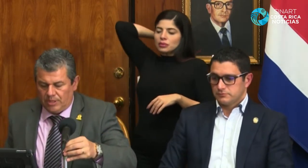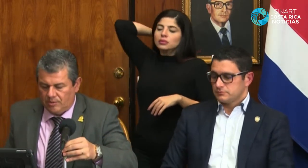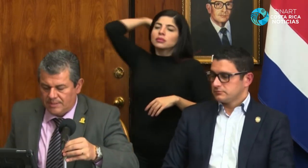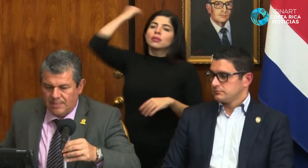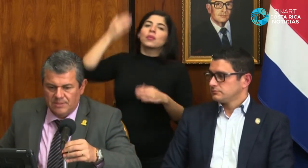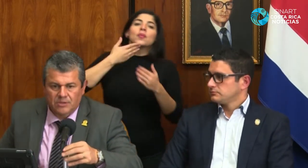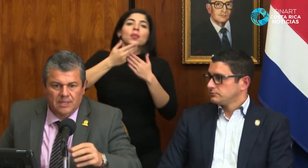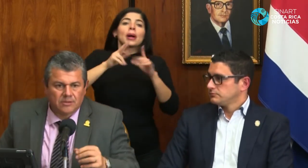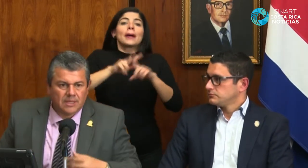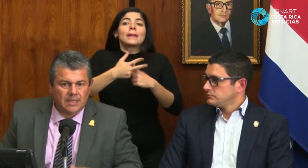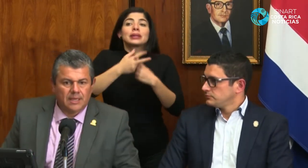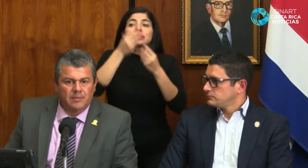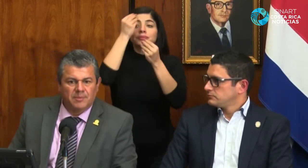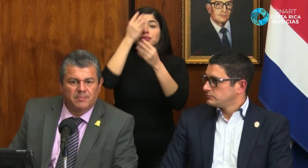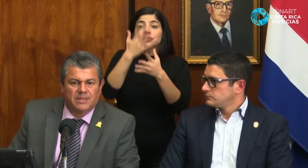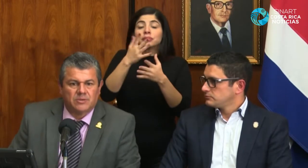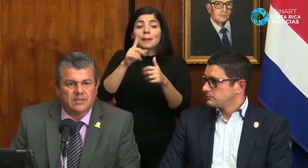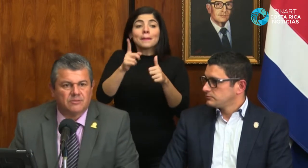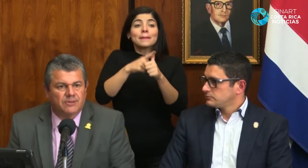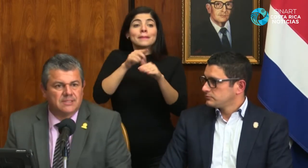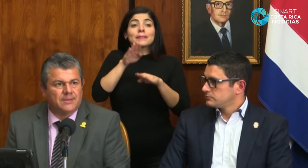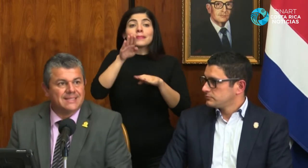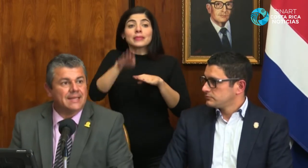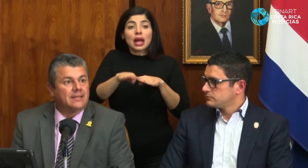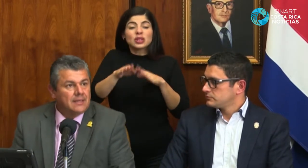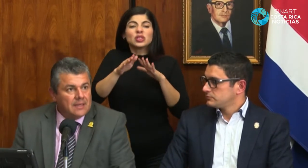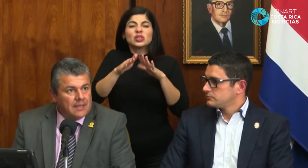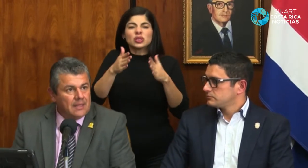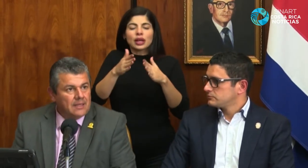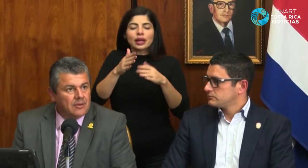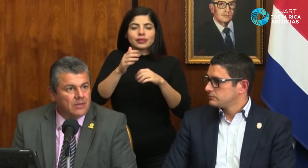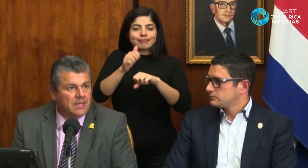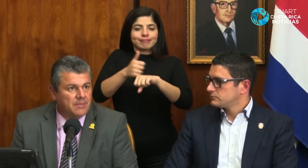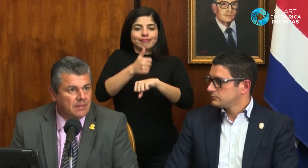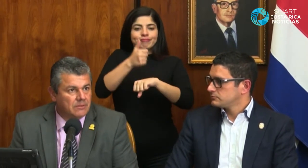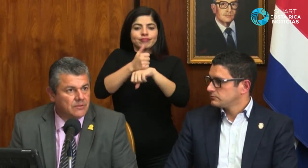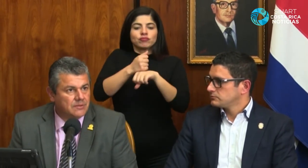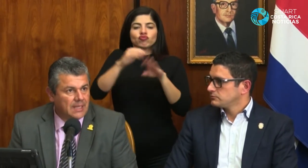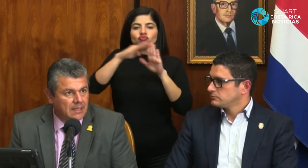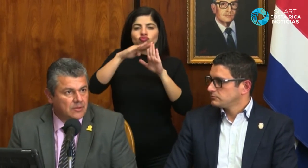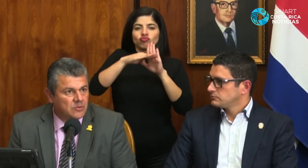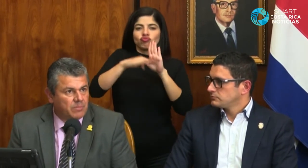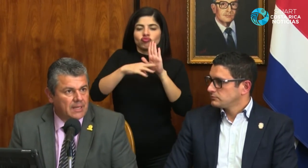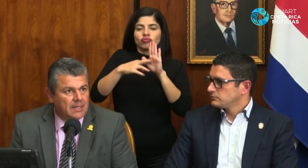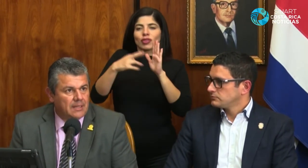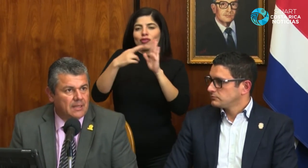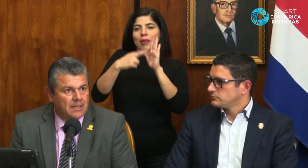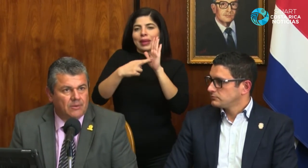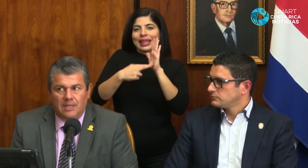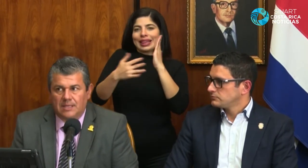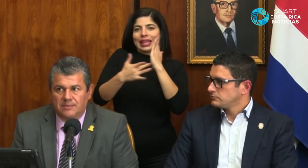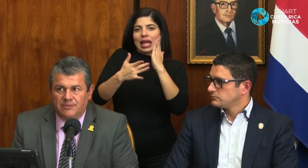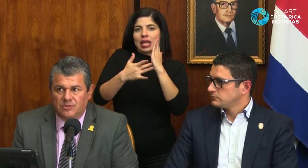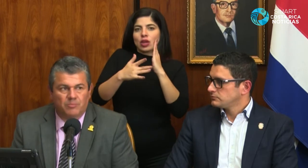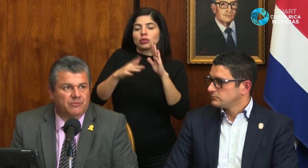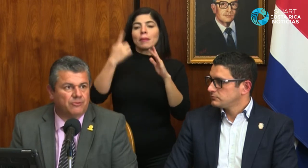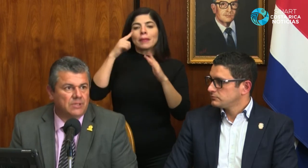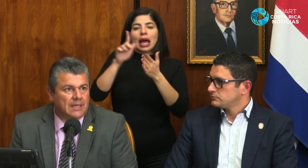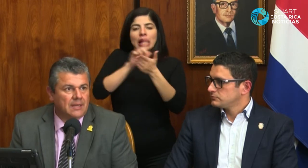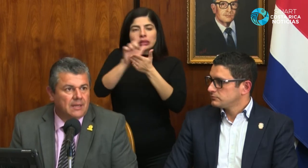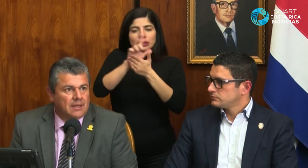Bueno, voy a comenzar mencionando que el primer paso en esto fue establecer los lineamientos técnicos para la adecuada